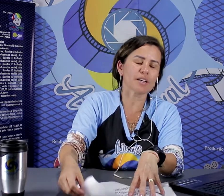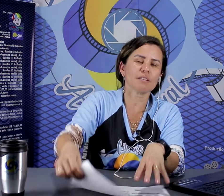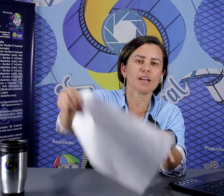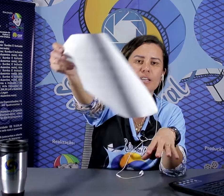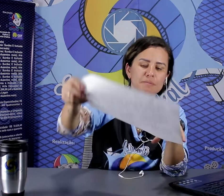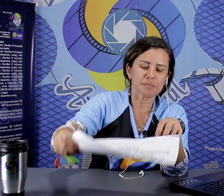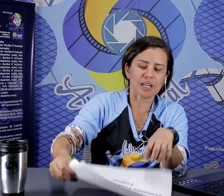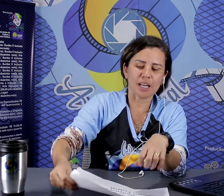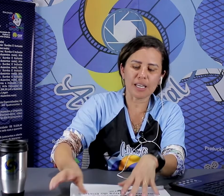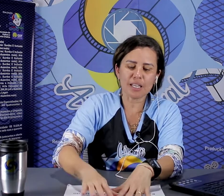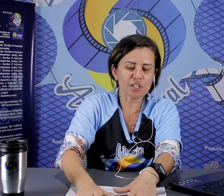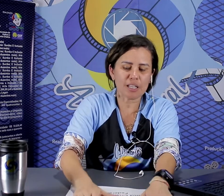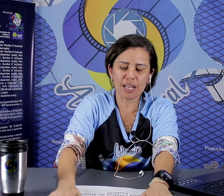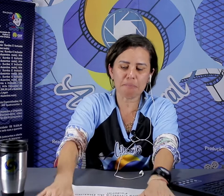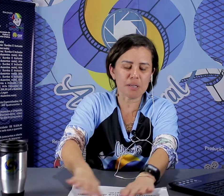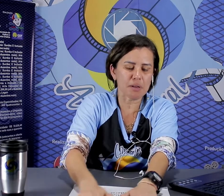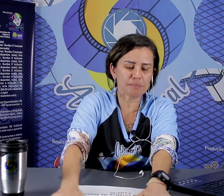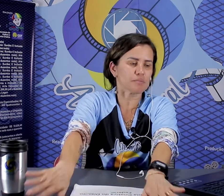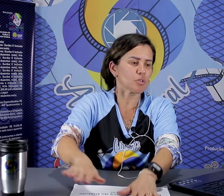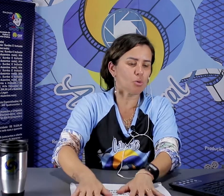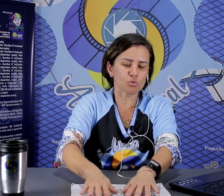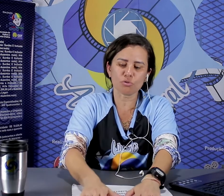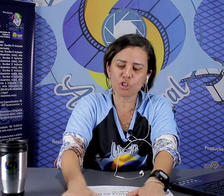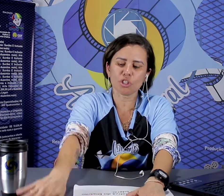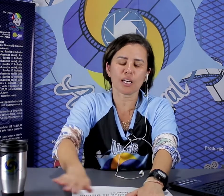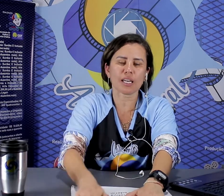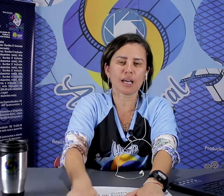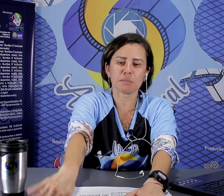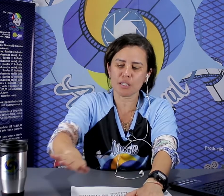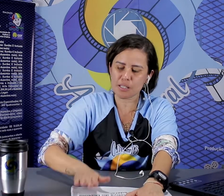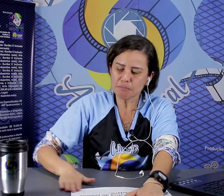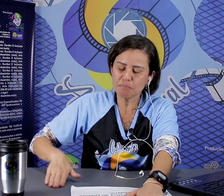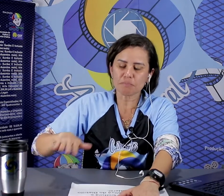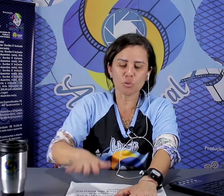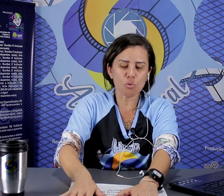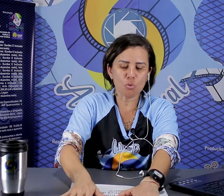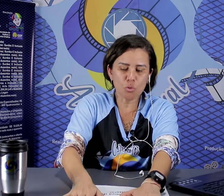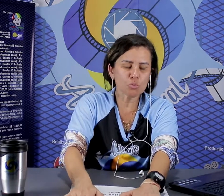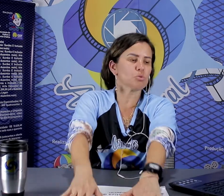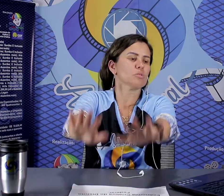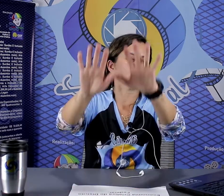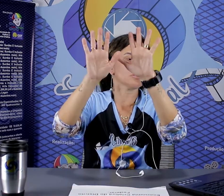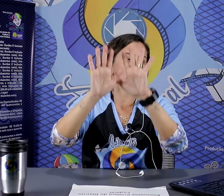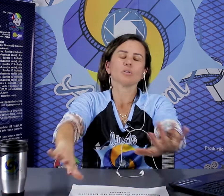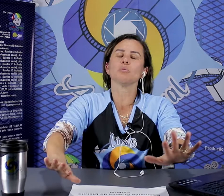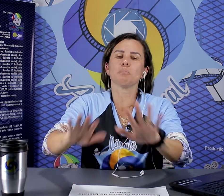vai ler. Lá na igreja, está lá na Bíblia, todo dia lá na missa, no culto, o padre,